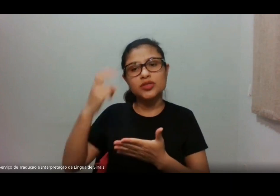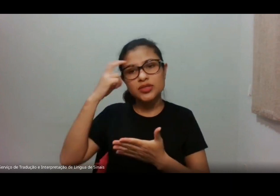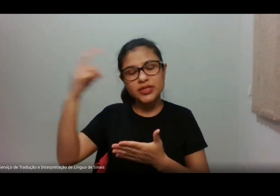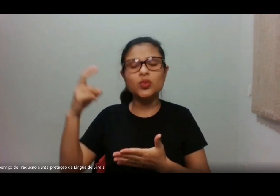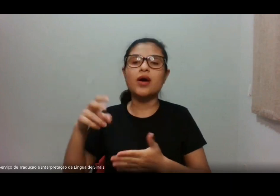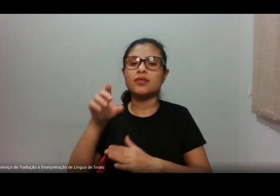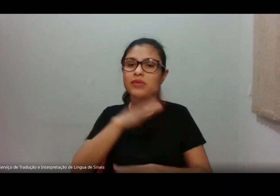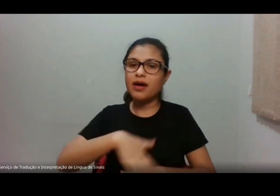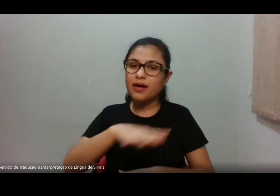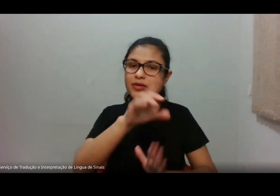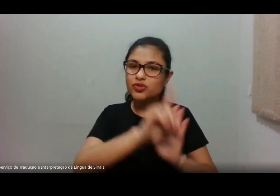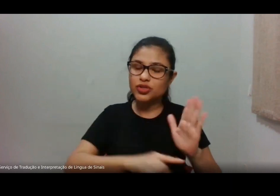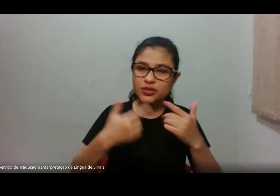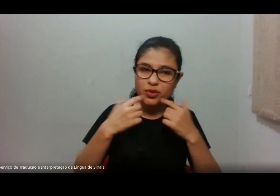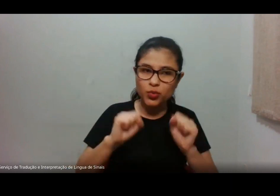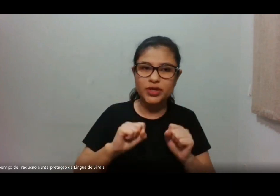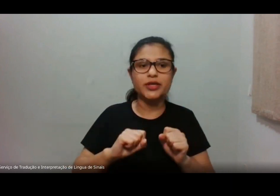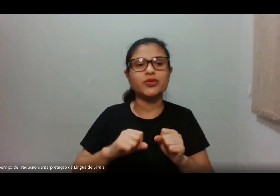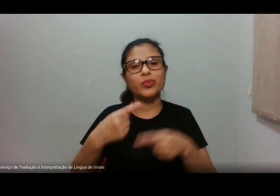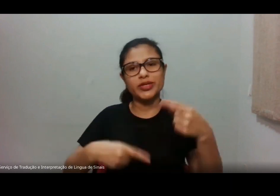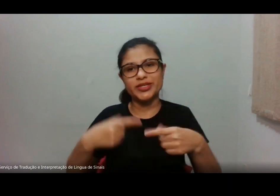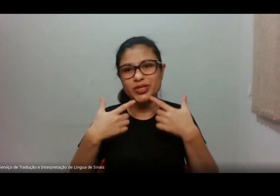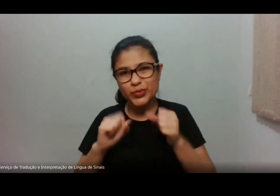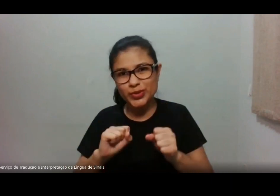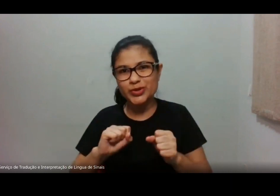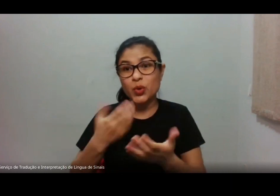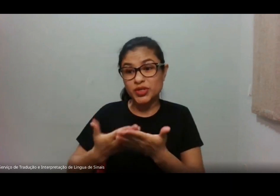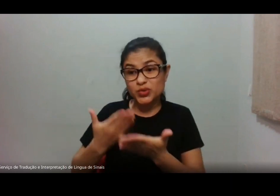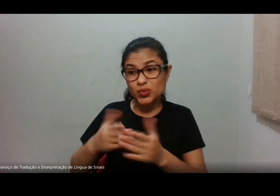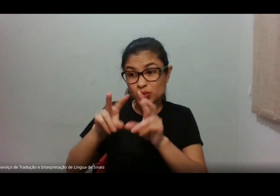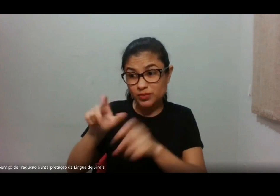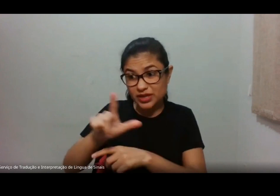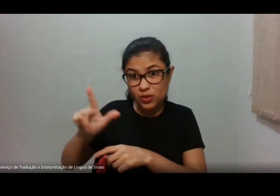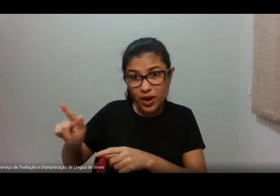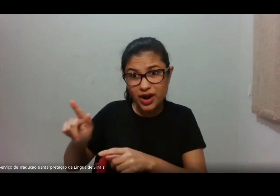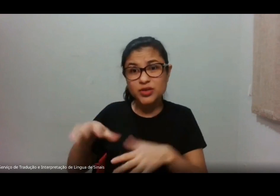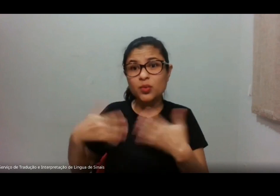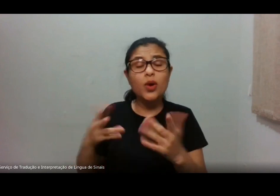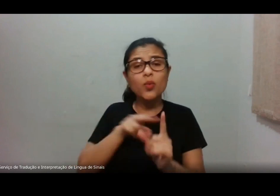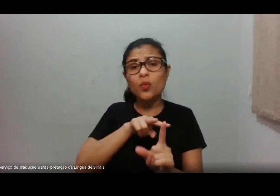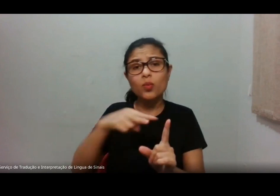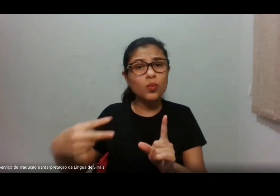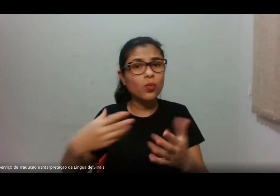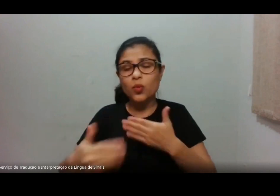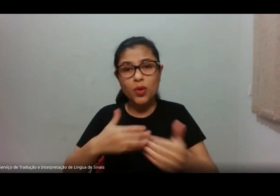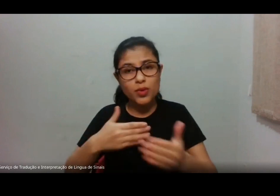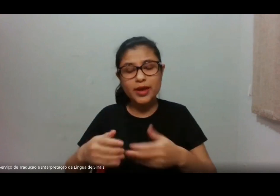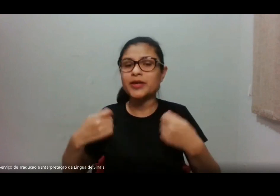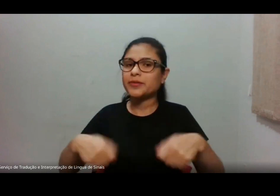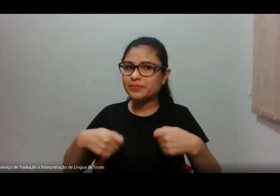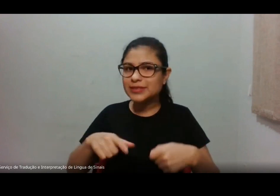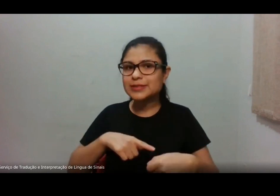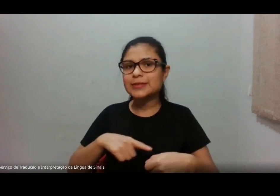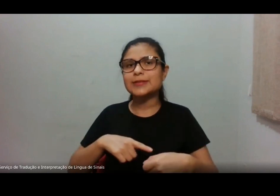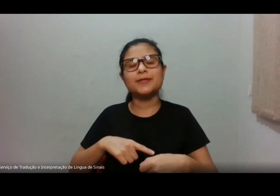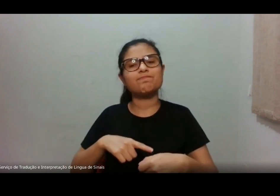direitos linguísticos, políticas linguísticas ou estudos da linguagem, seja a partir da perspectiva que for, precisa se constituir